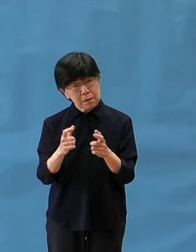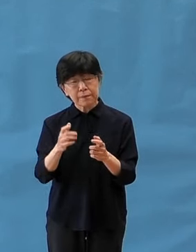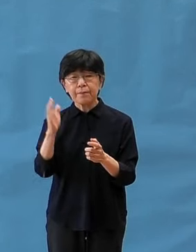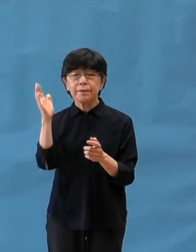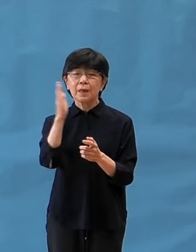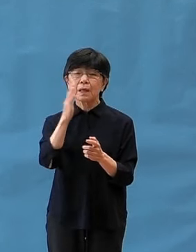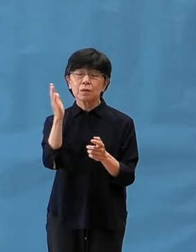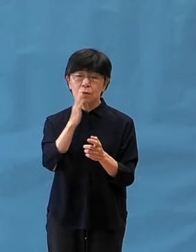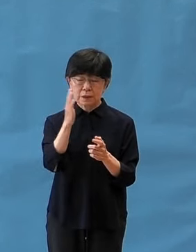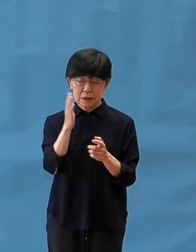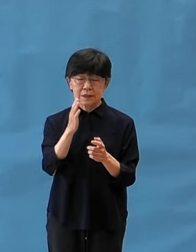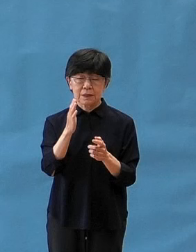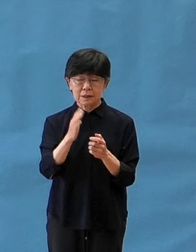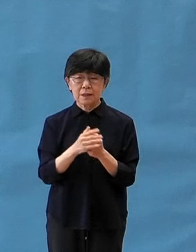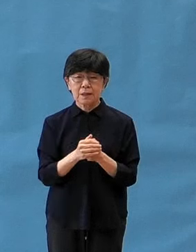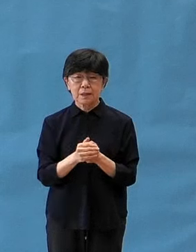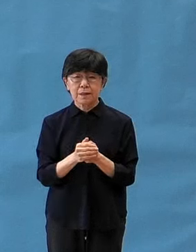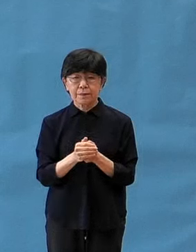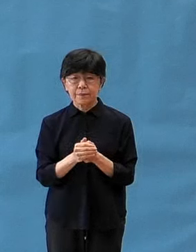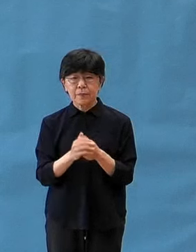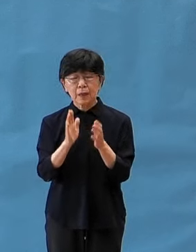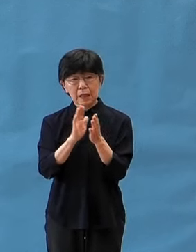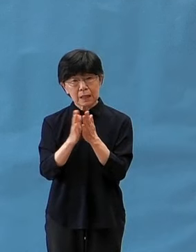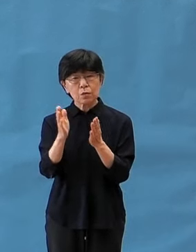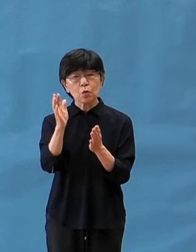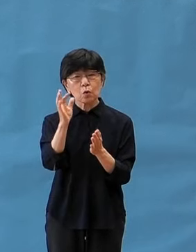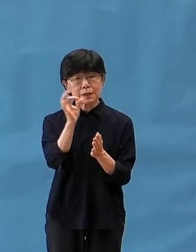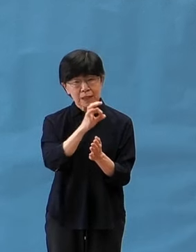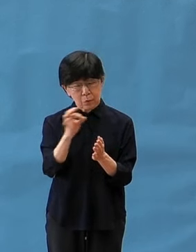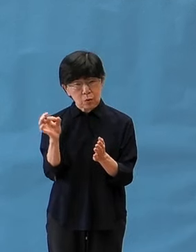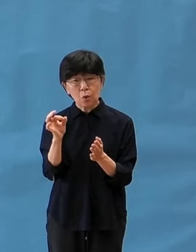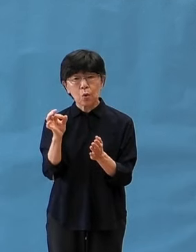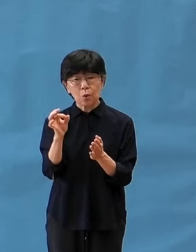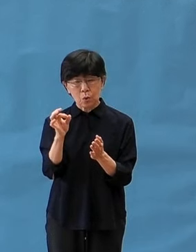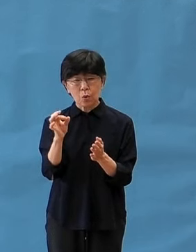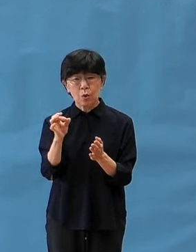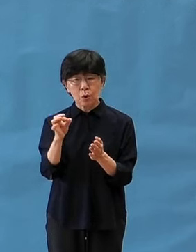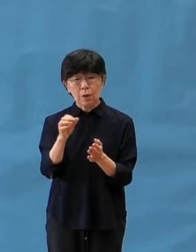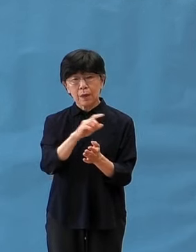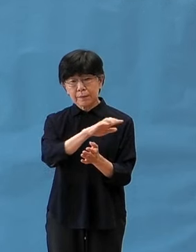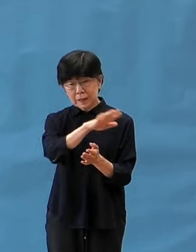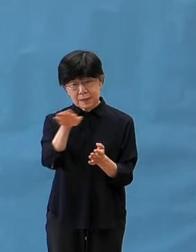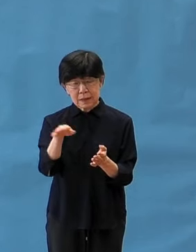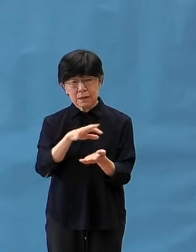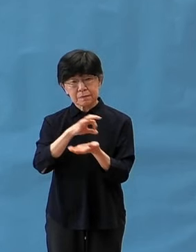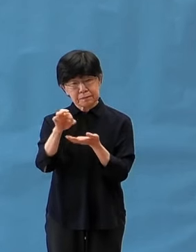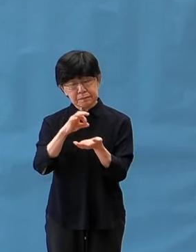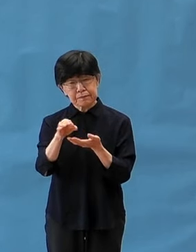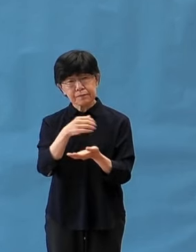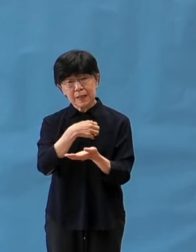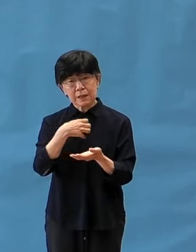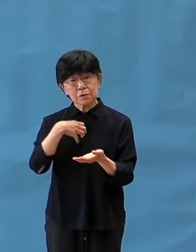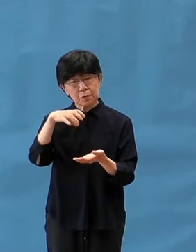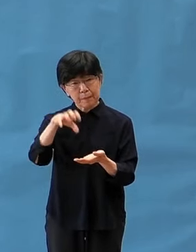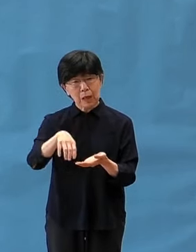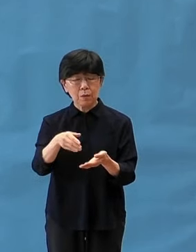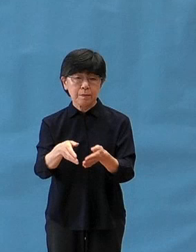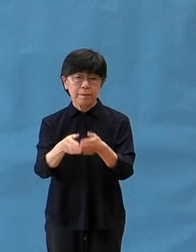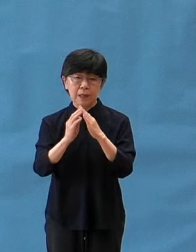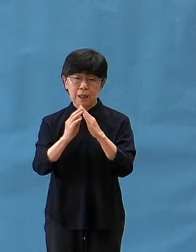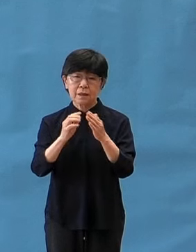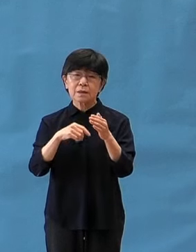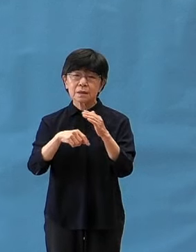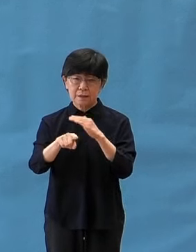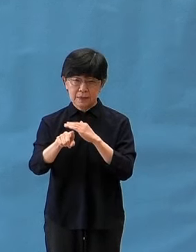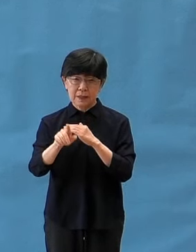、この県産品のお中元をお買い求めいただける場を開設するもの